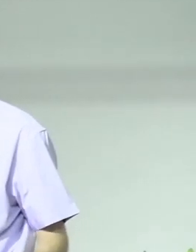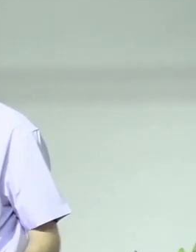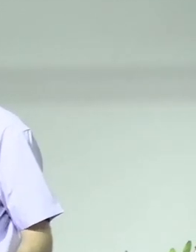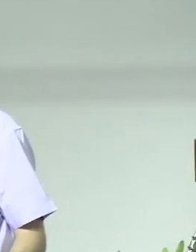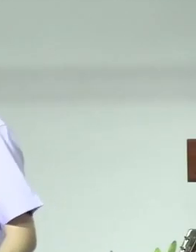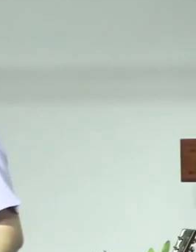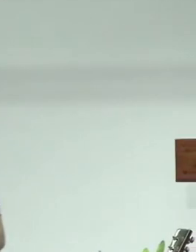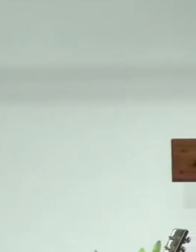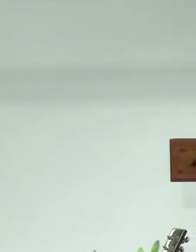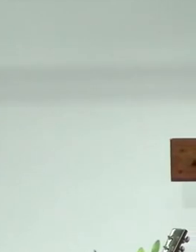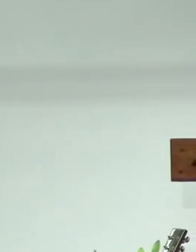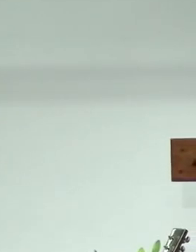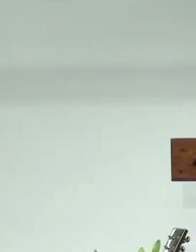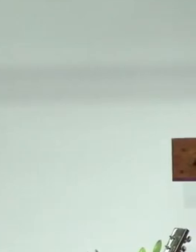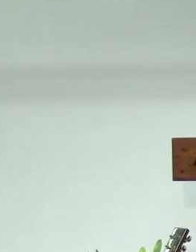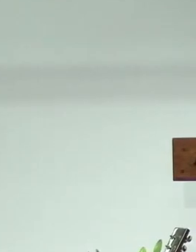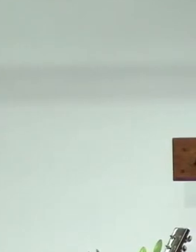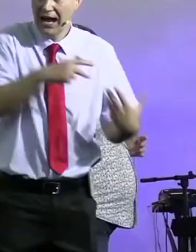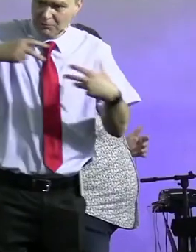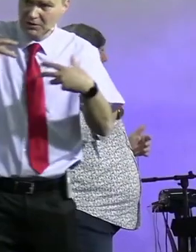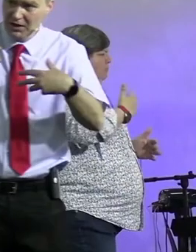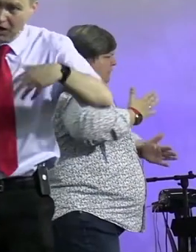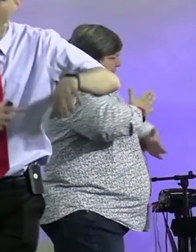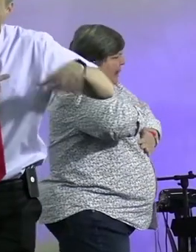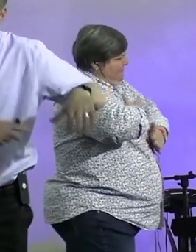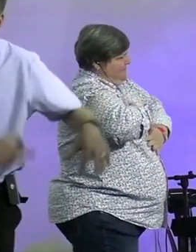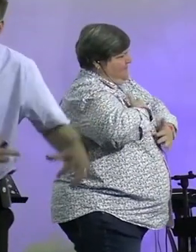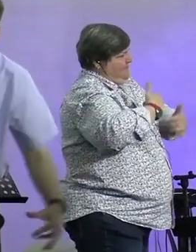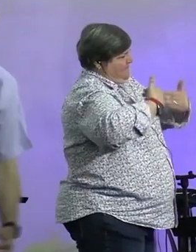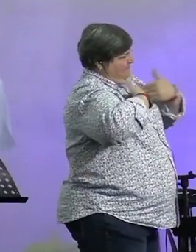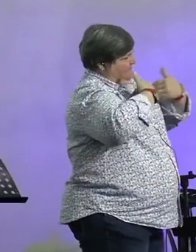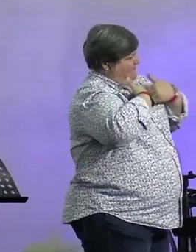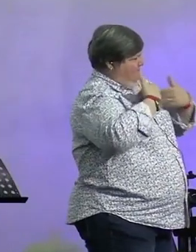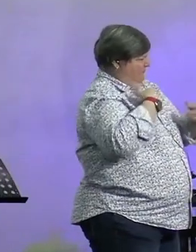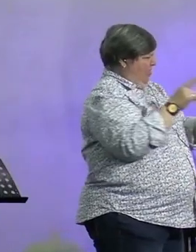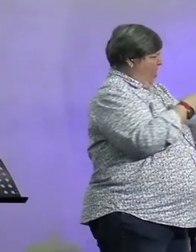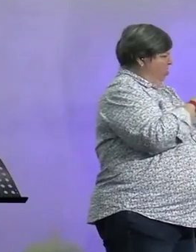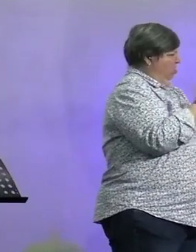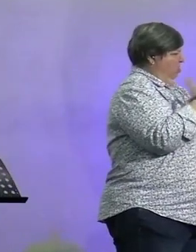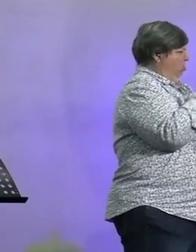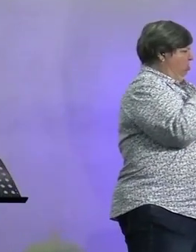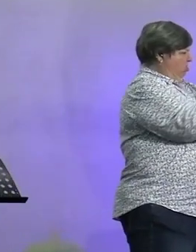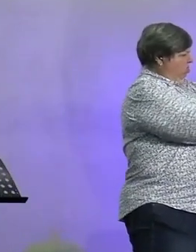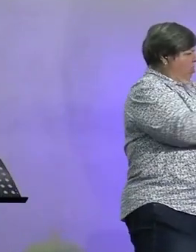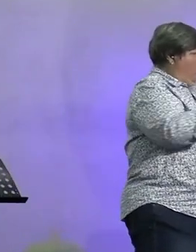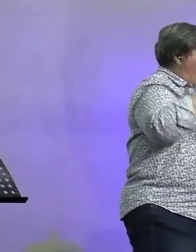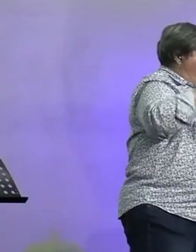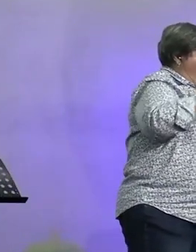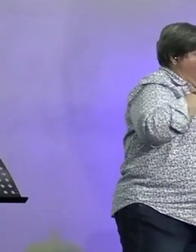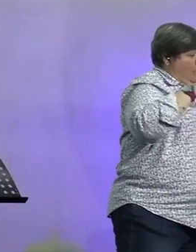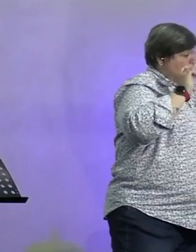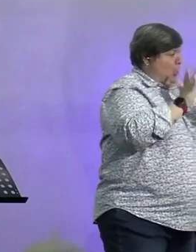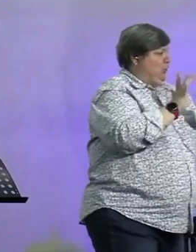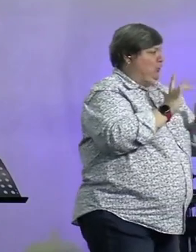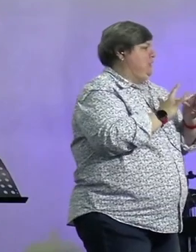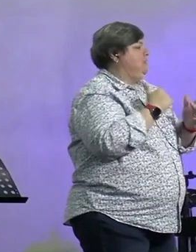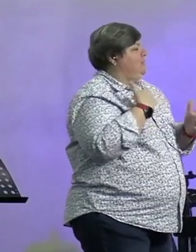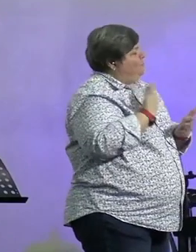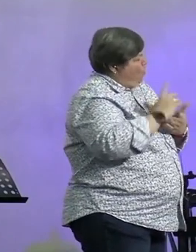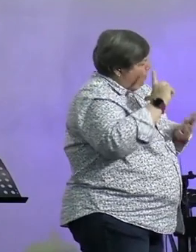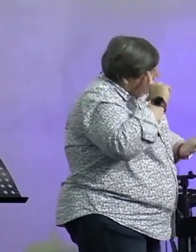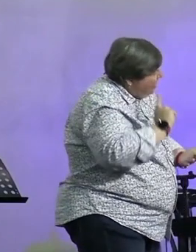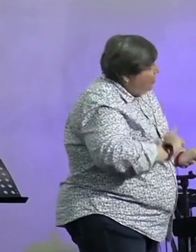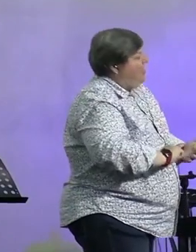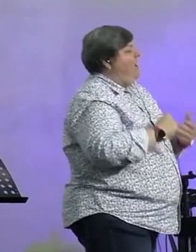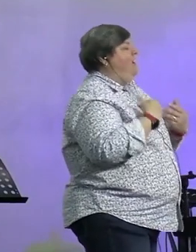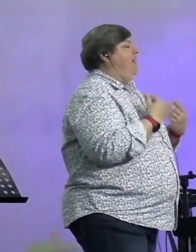ken het. Ek kan nie meer op myselfde missie wees nie. Ek moet nou al minder en al minder vir myself wees, sodat Christus meer en meer in my lewe kan